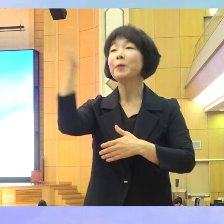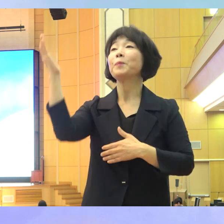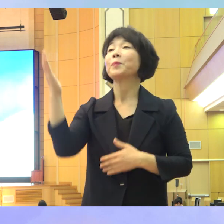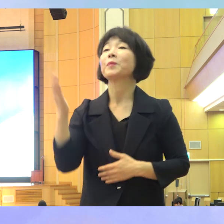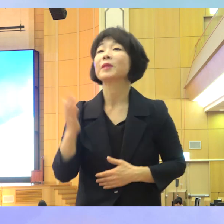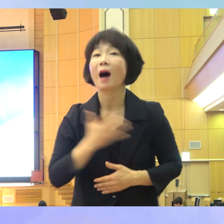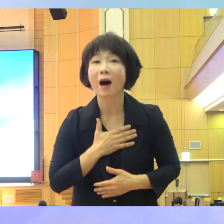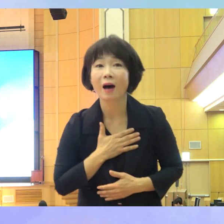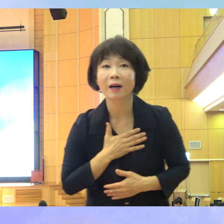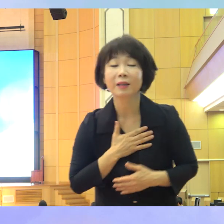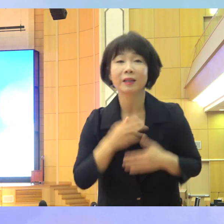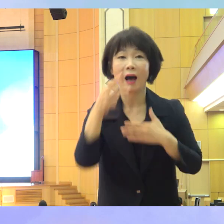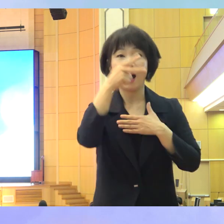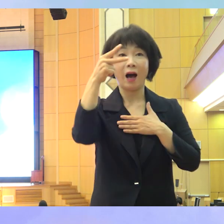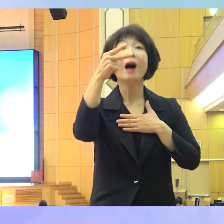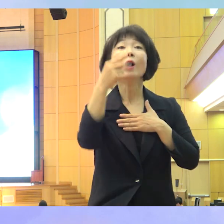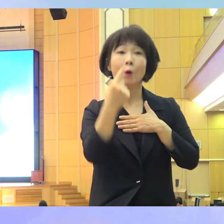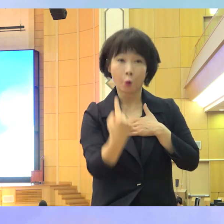거룩하신